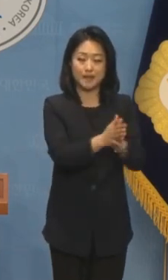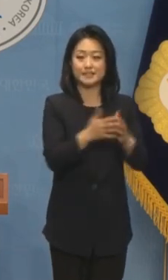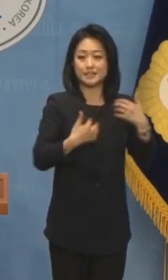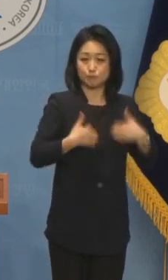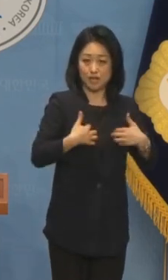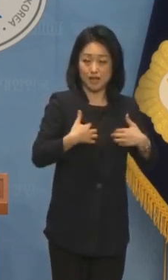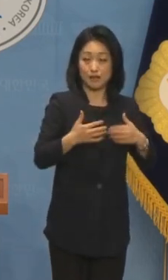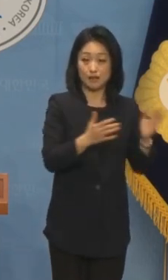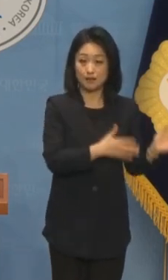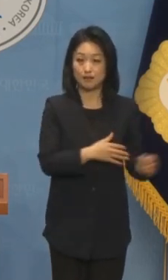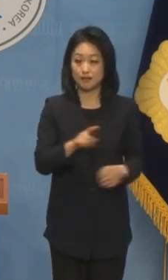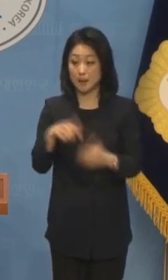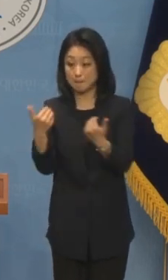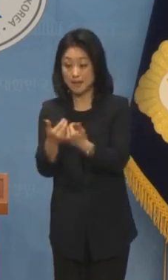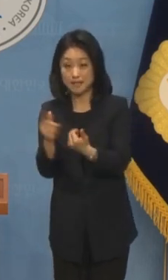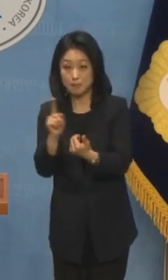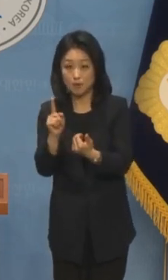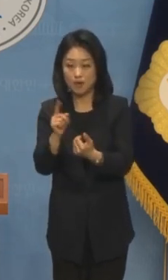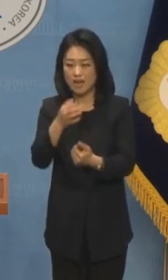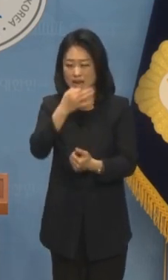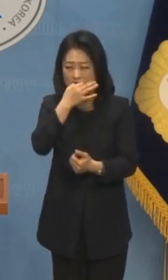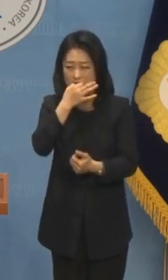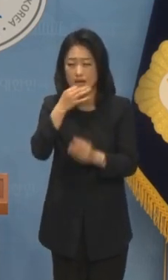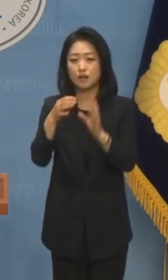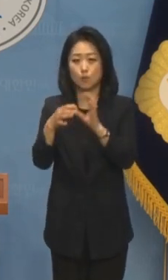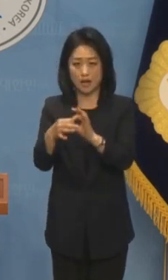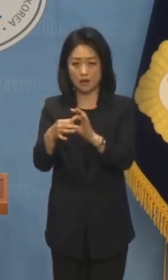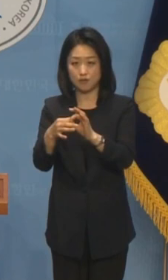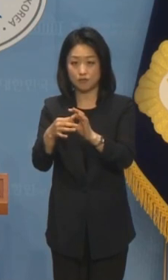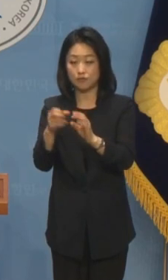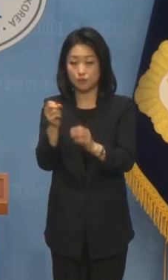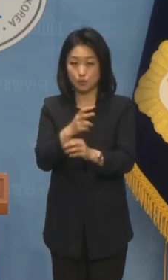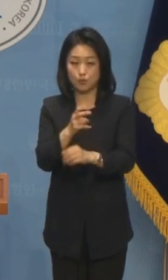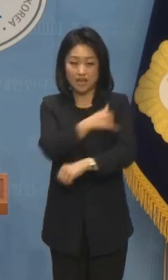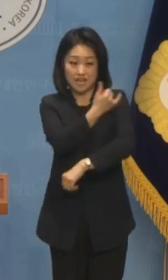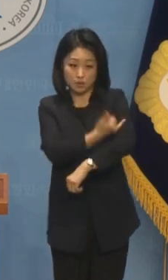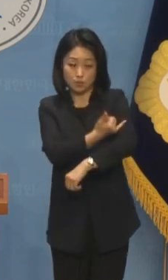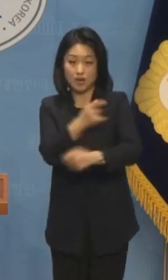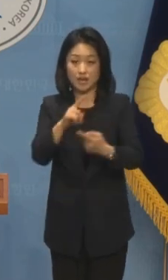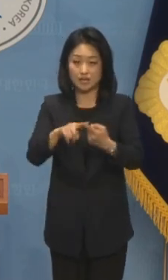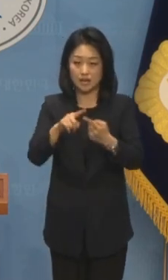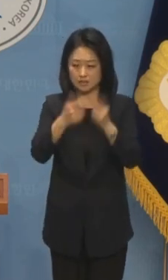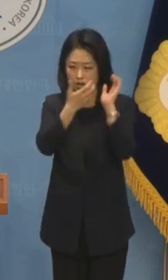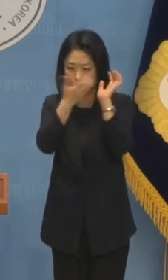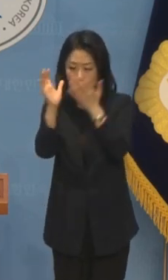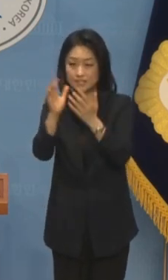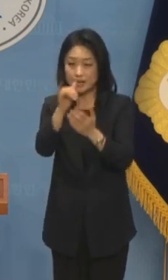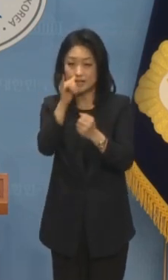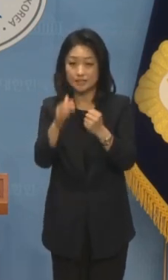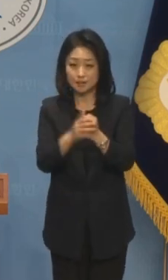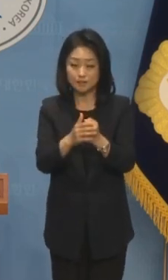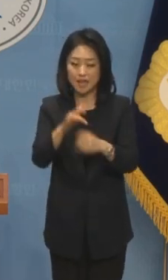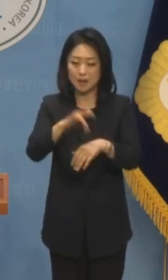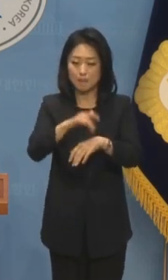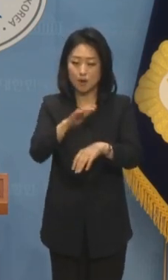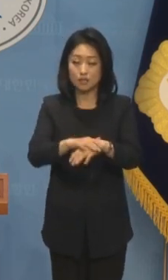규탄 측은 이기적인 권리와 보편적 인권을 혼동해 학생인권조례가 버릇없는